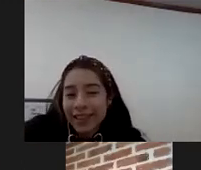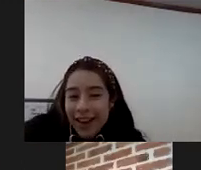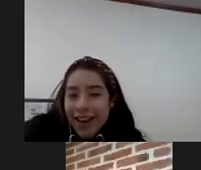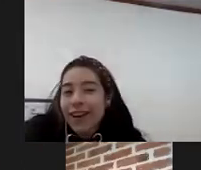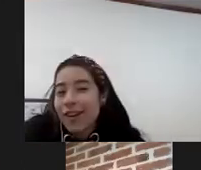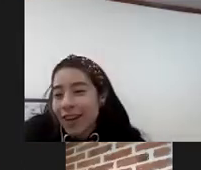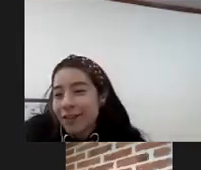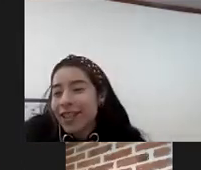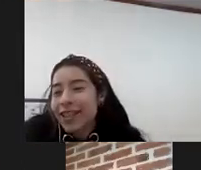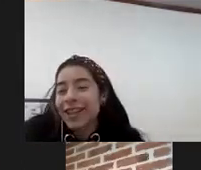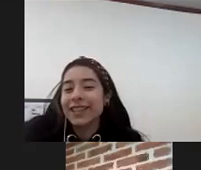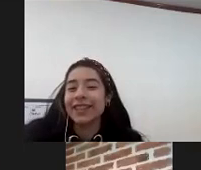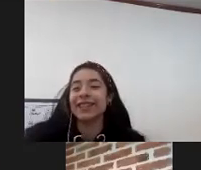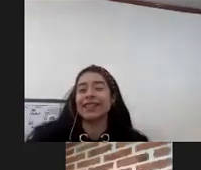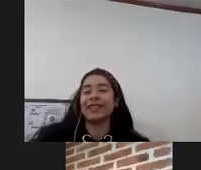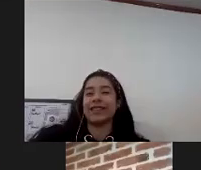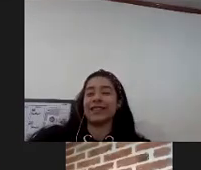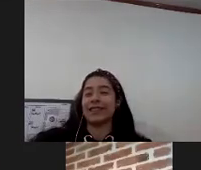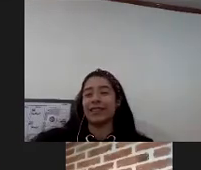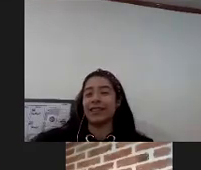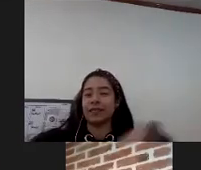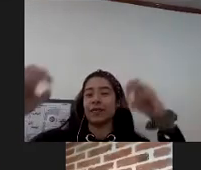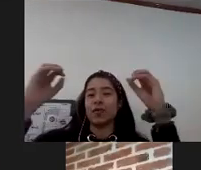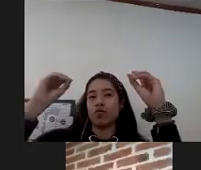¿Alguien más? ¿Dudas? Muchas gracias. Sí.